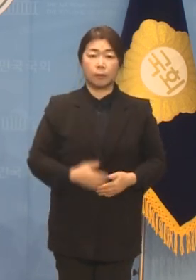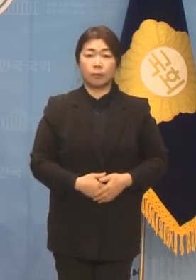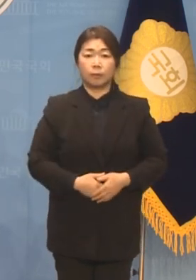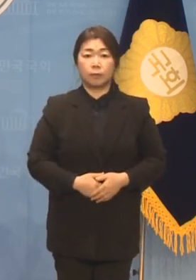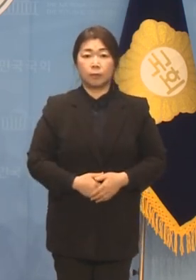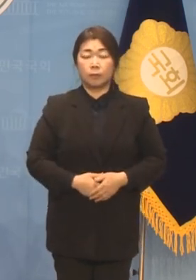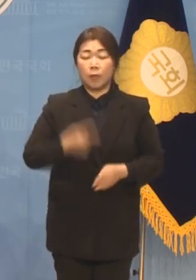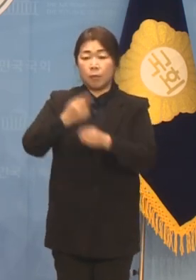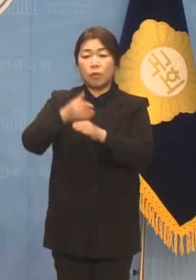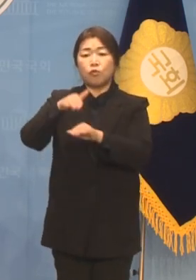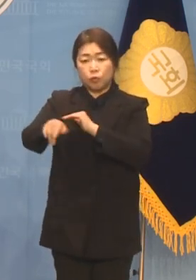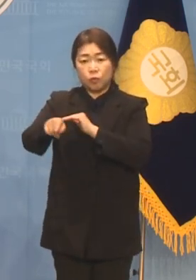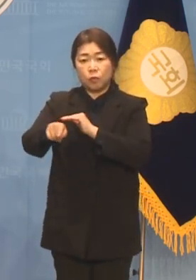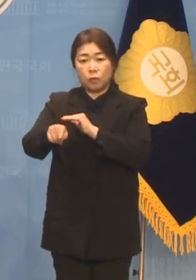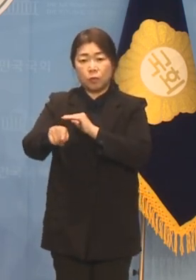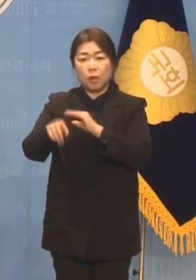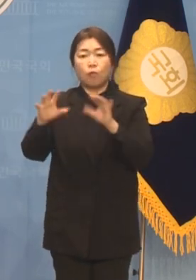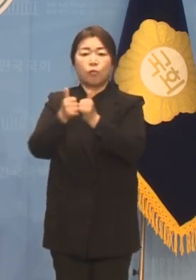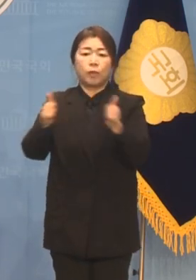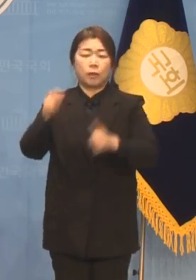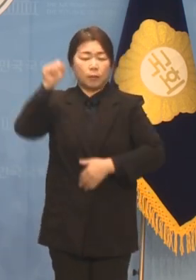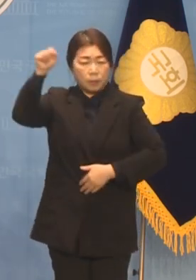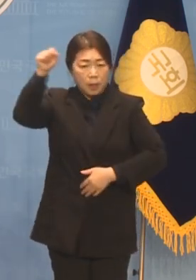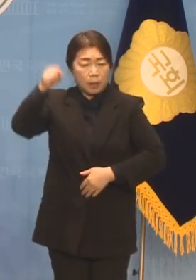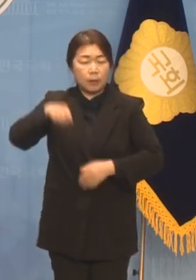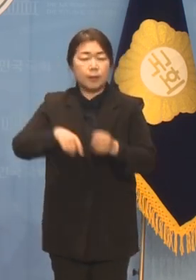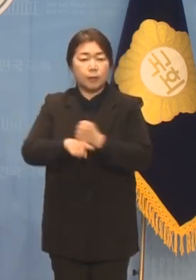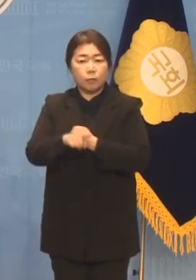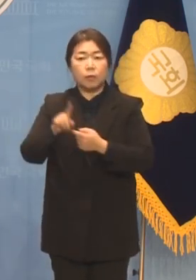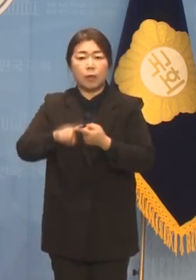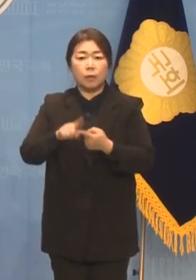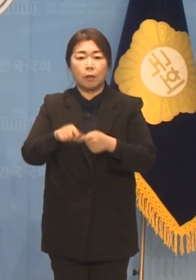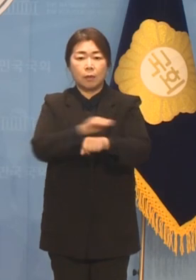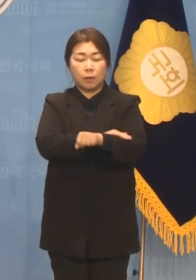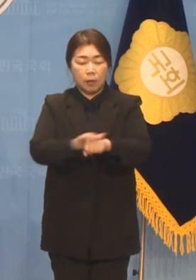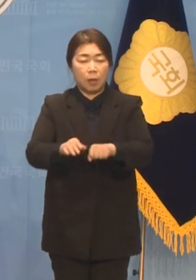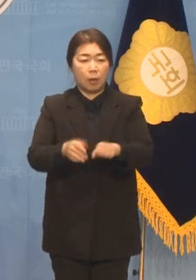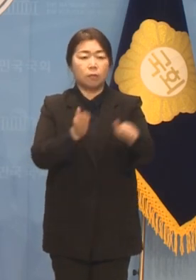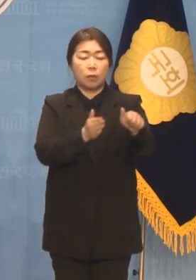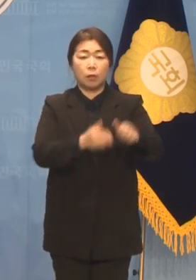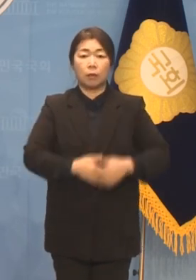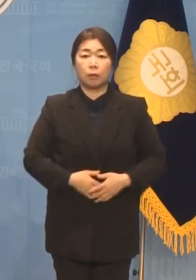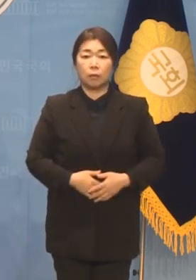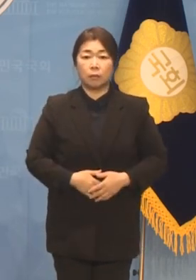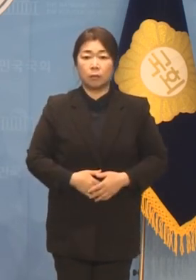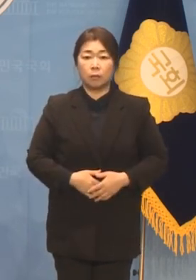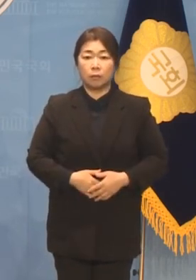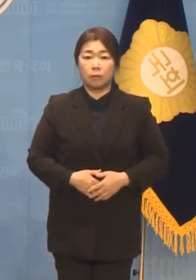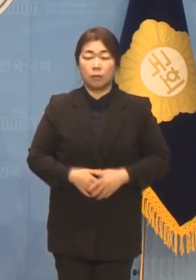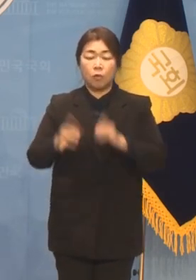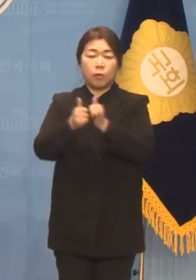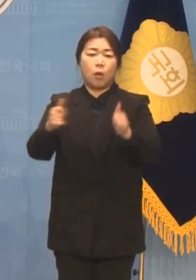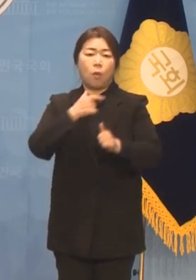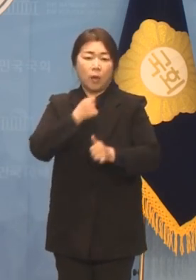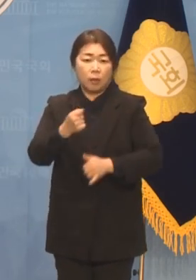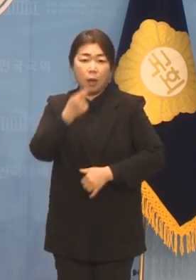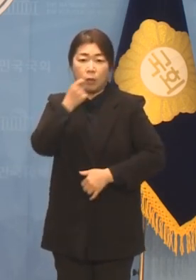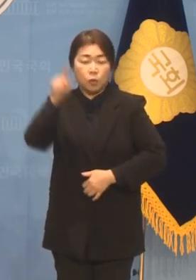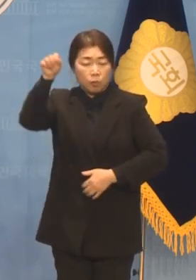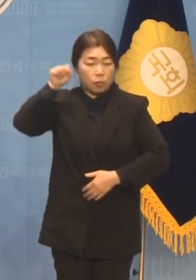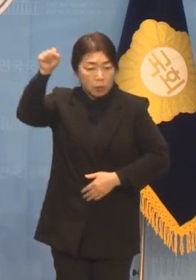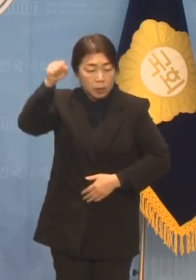민주진보 진영의 책임있는 제 정당에게도 다시 한번 호소합니다. 촛불이 요구했던 정치개혁, 국민이